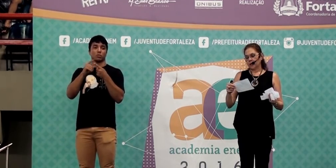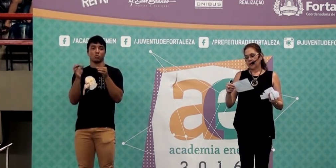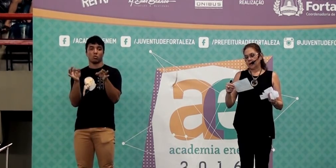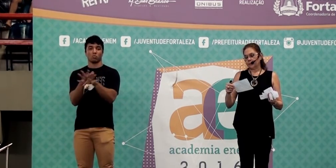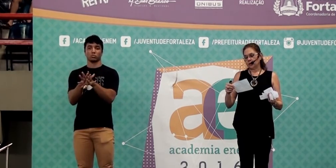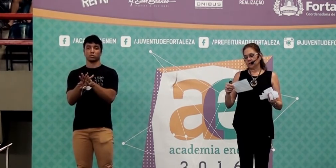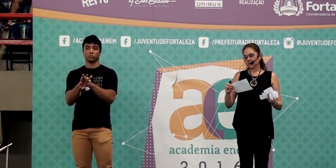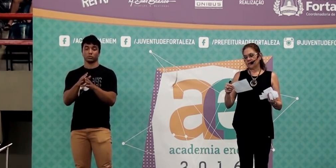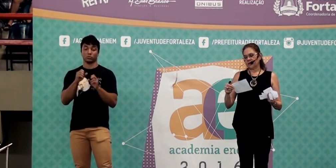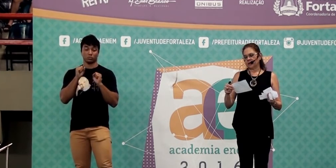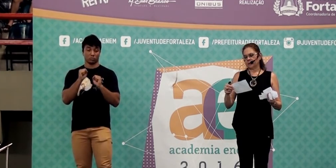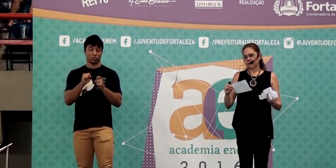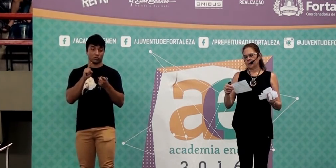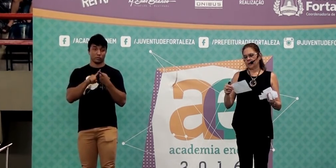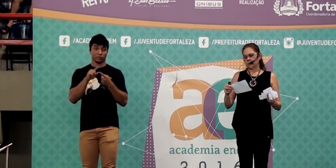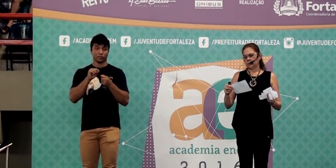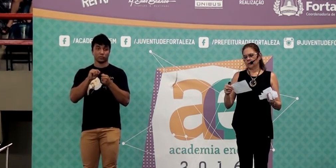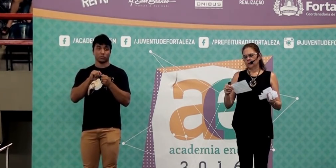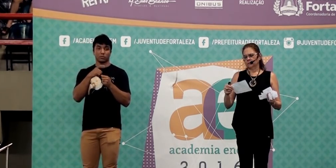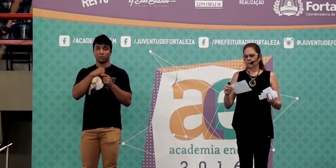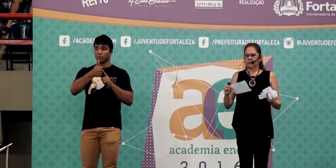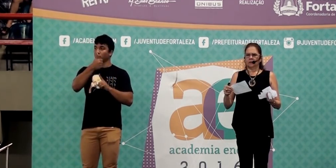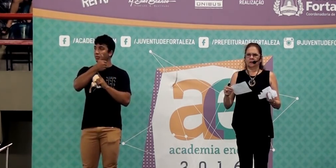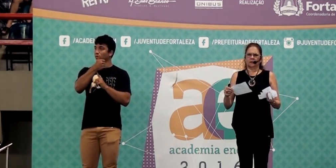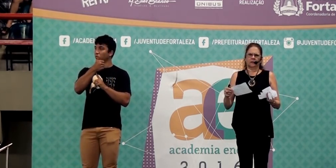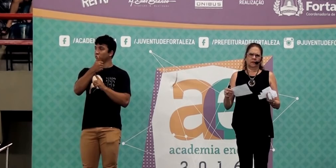conclusão. Ela pode ser feita primeiro.